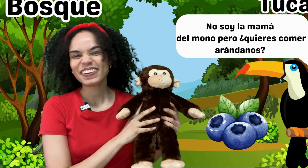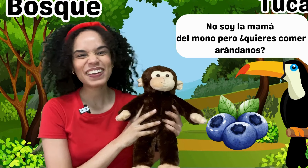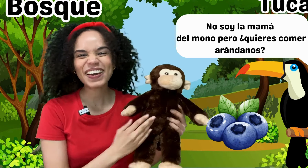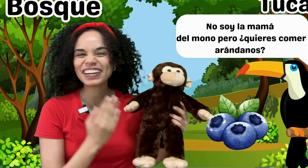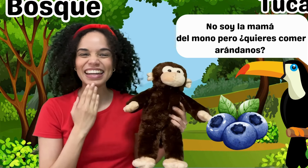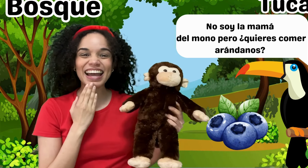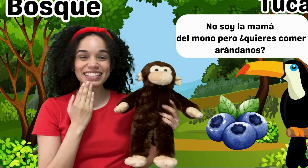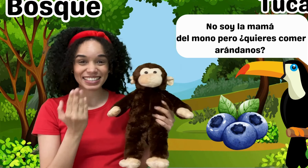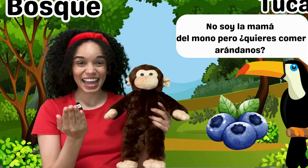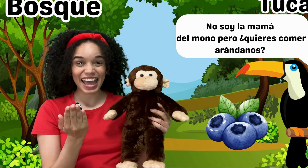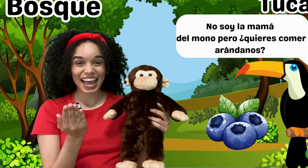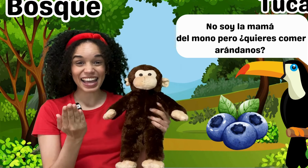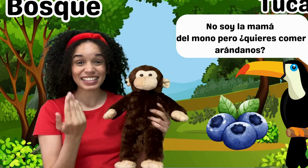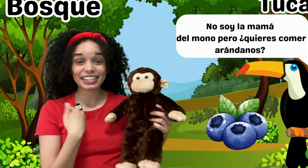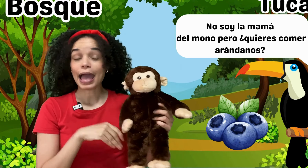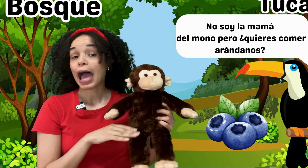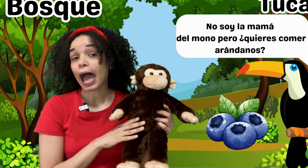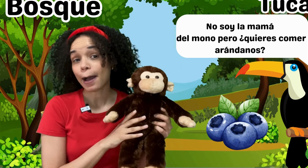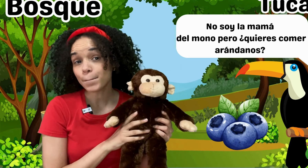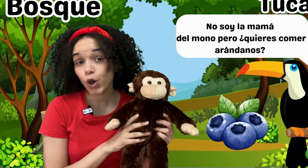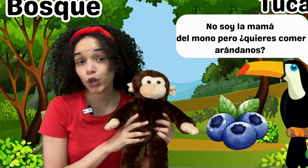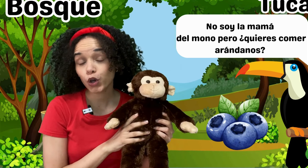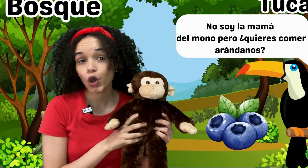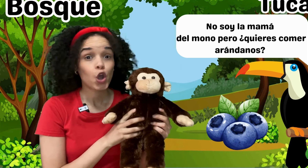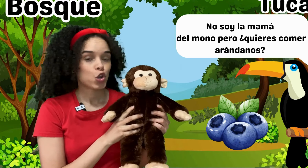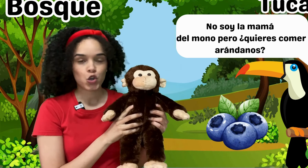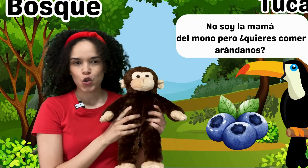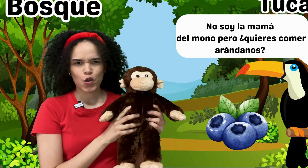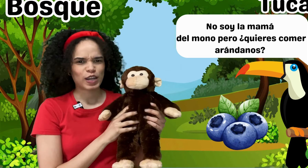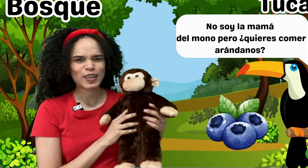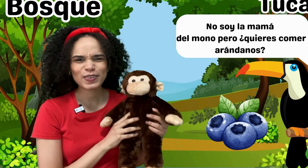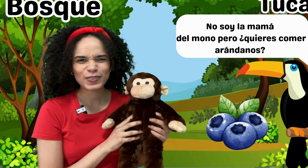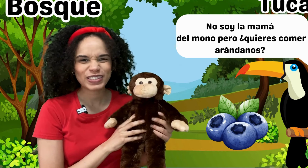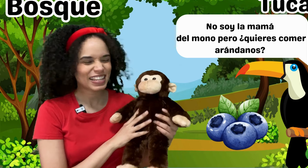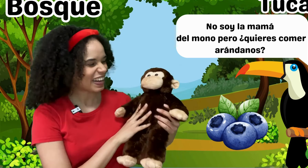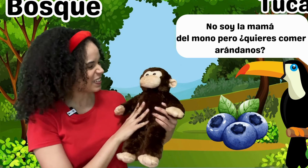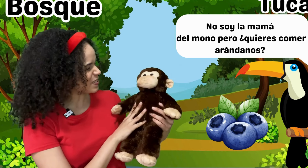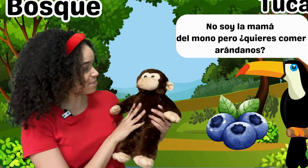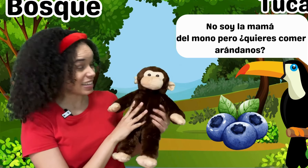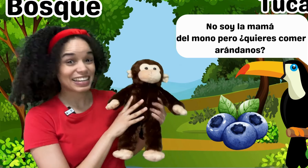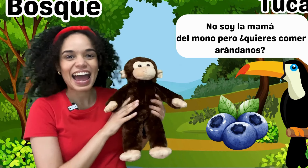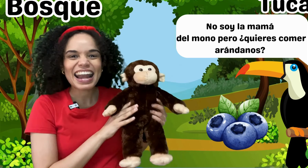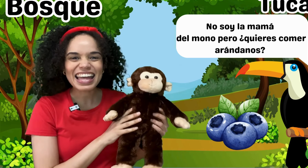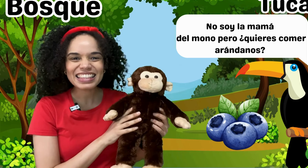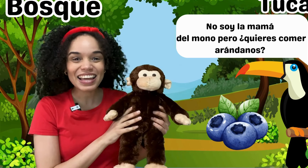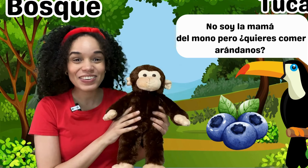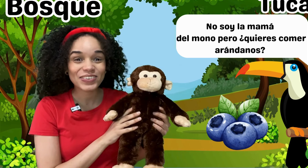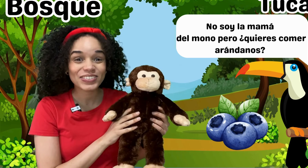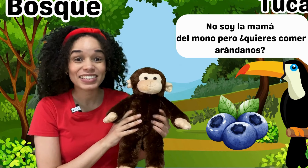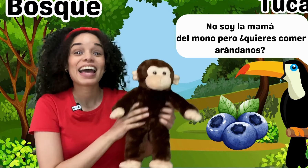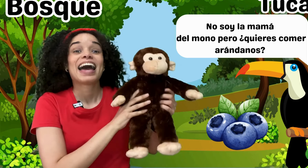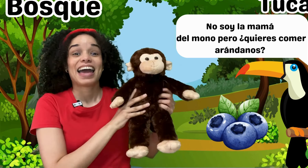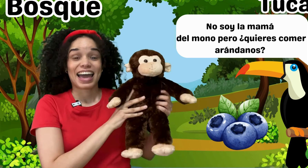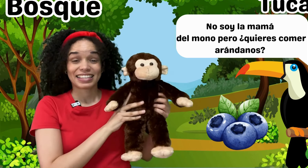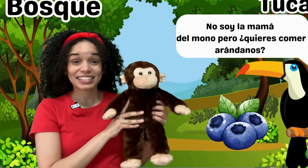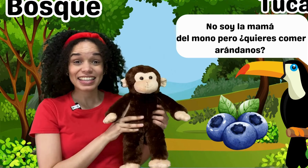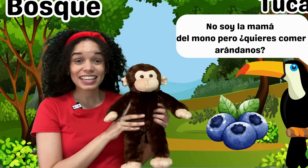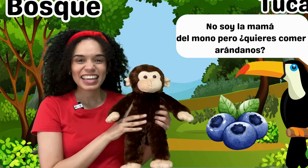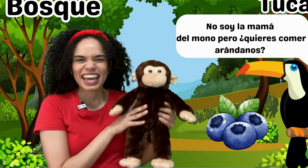No gracias a mono no le gusta comer arándanos Así